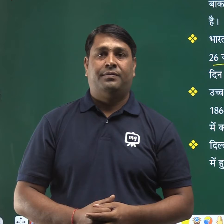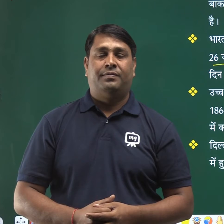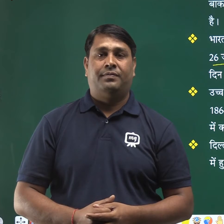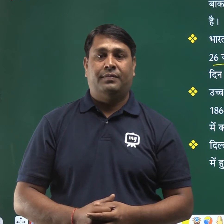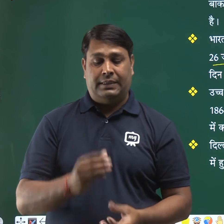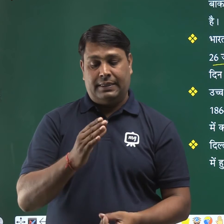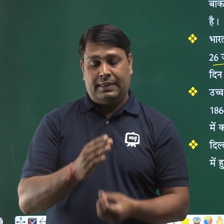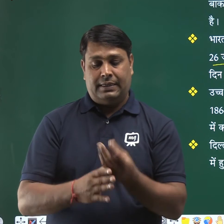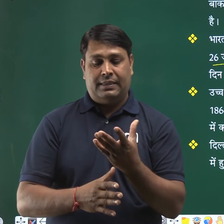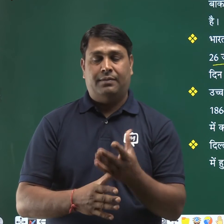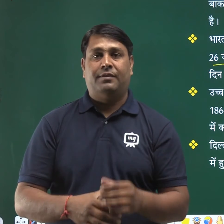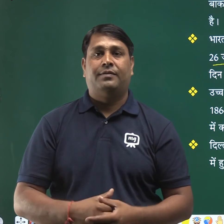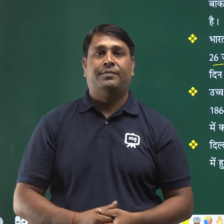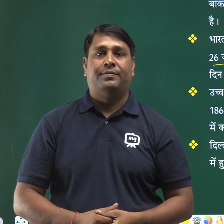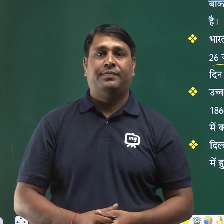स्थापना